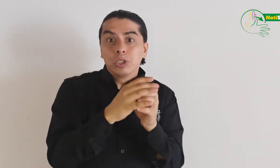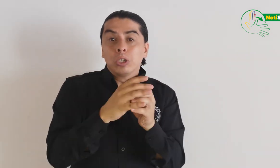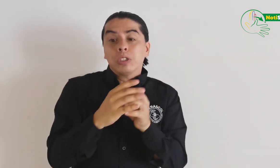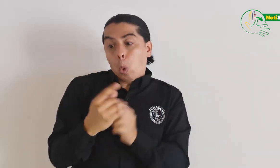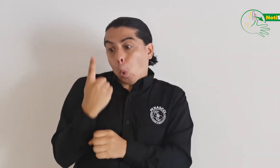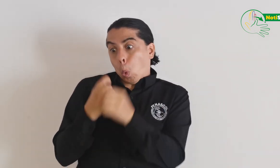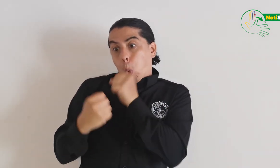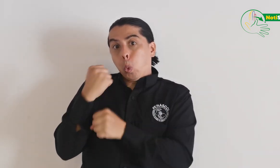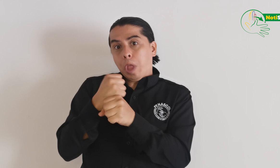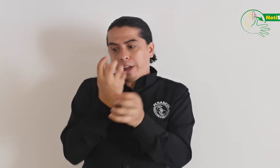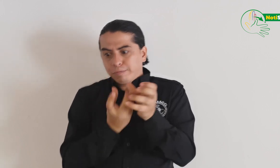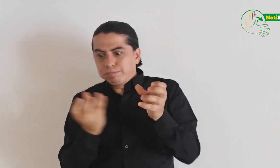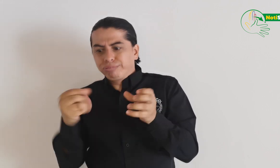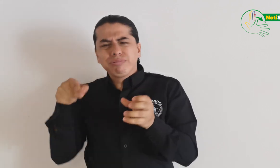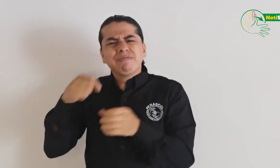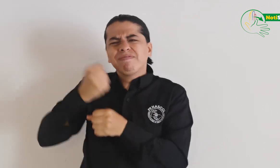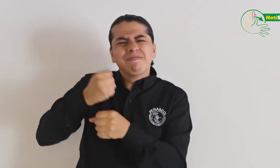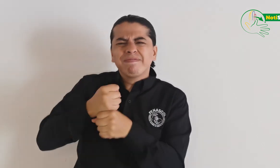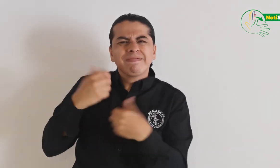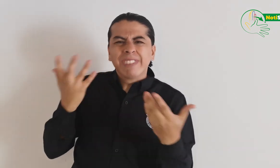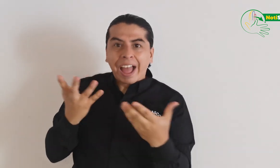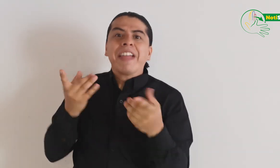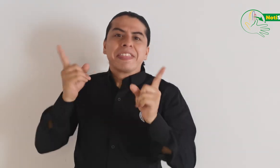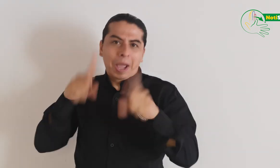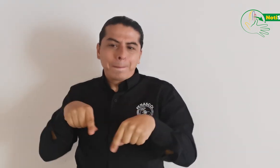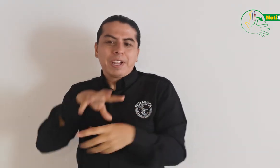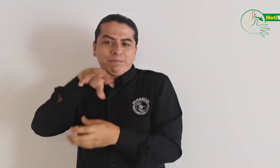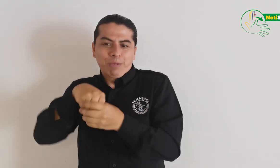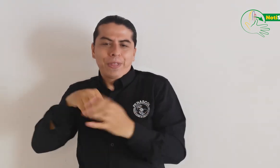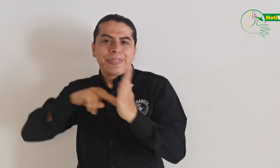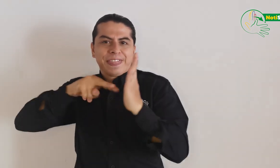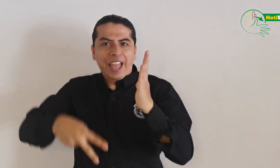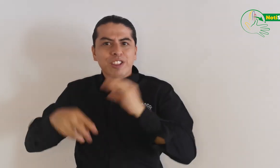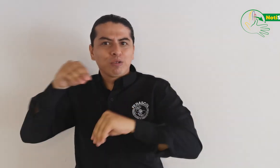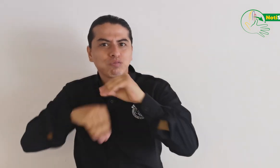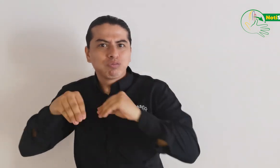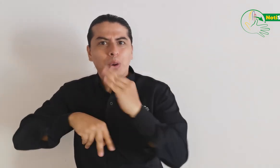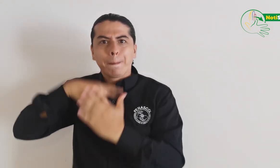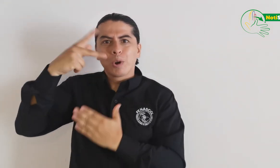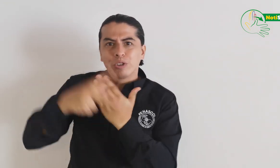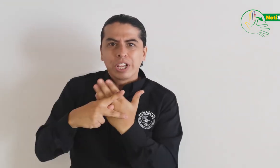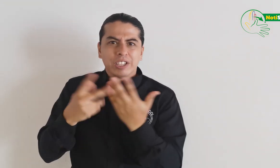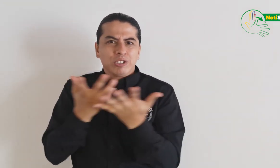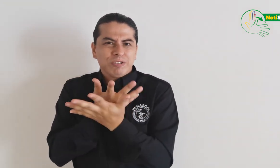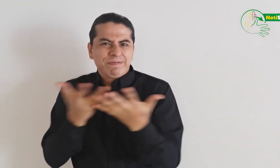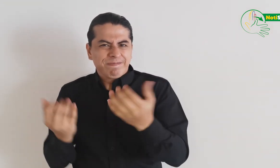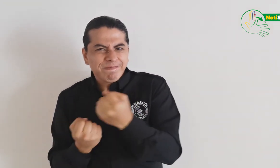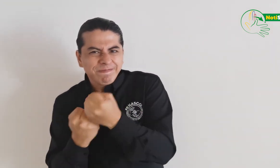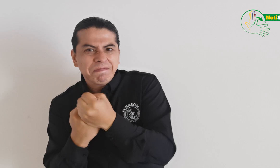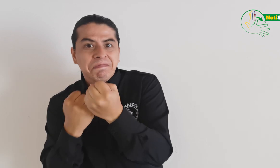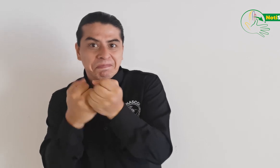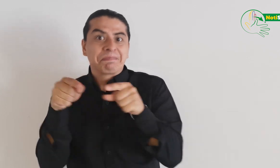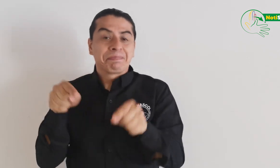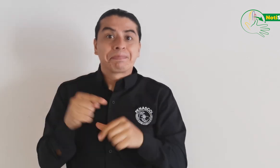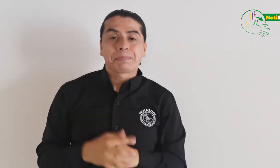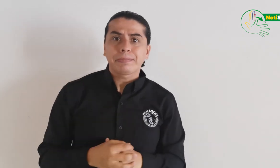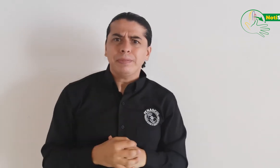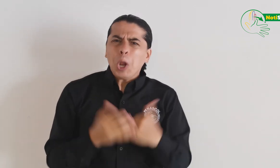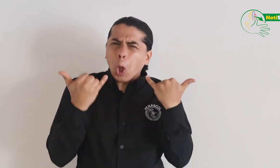Y el año anterior estuve trabajando también en la dirección técnica apoyando por los proyectos y la realización